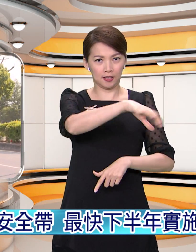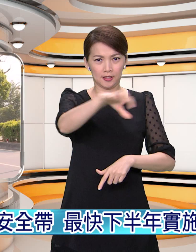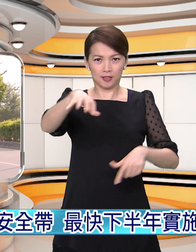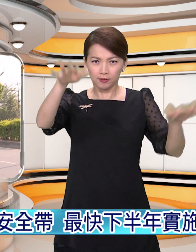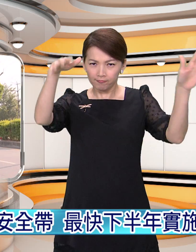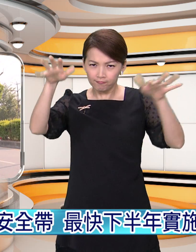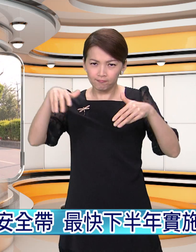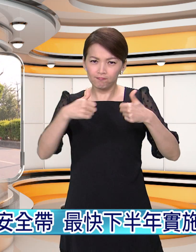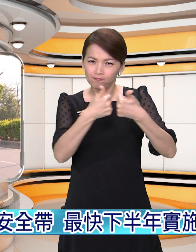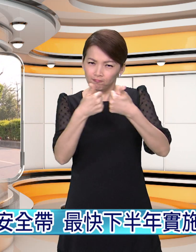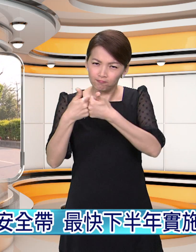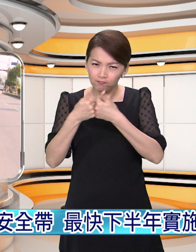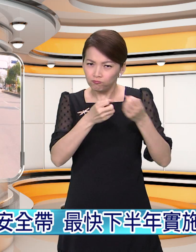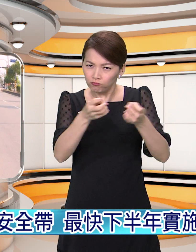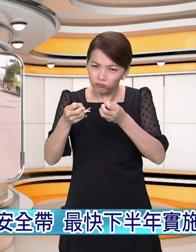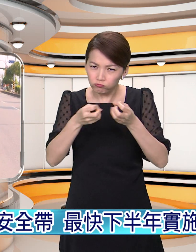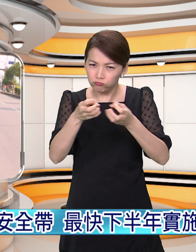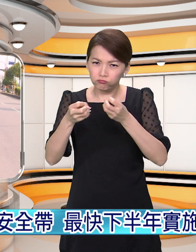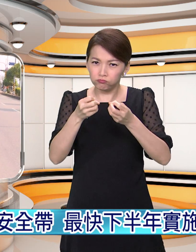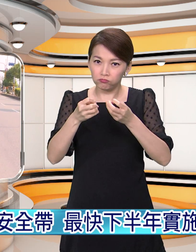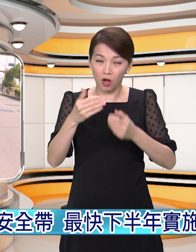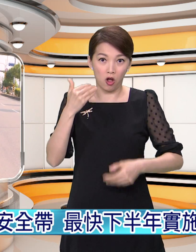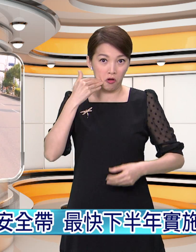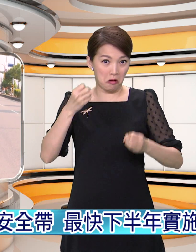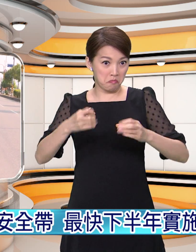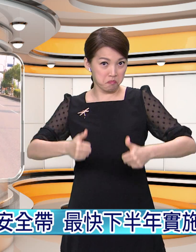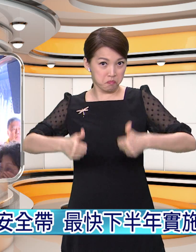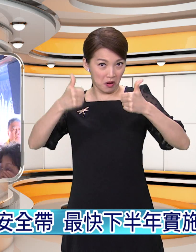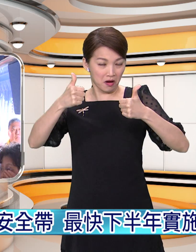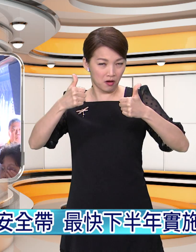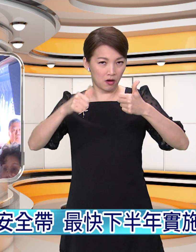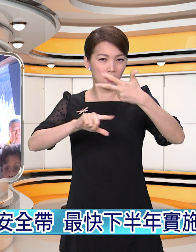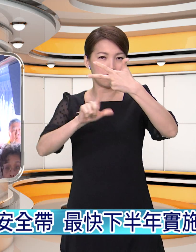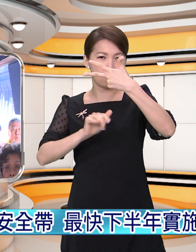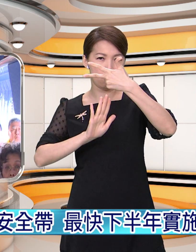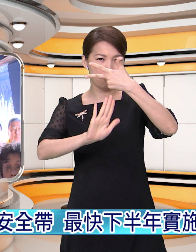计最快在下半年开始实施。